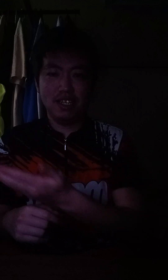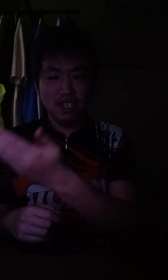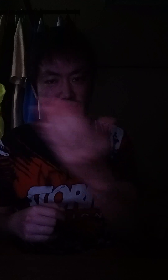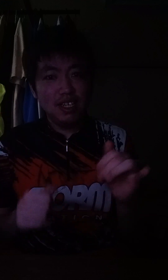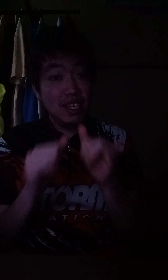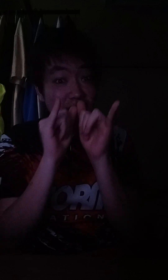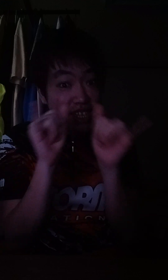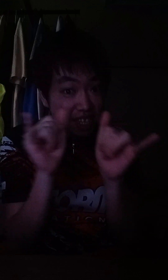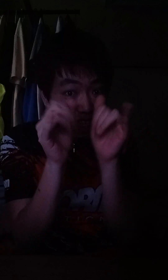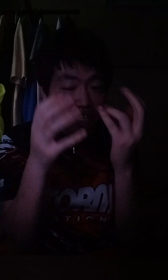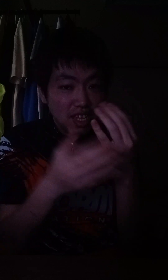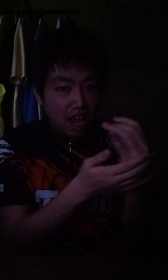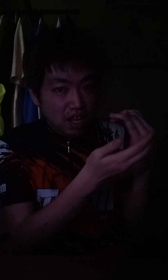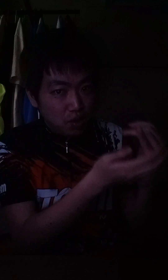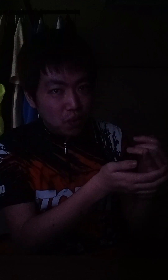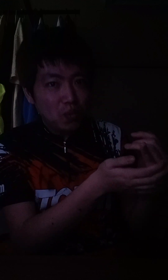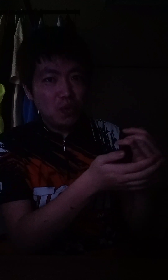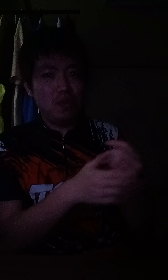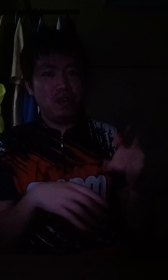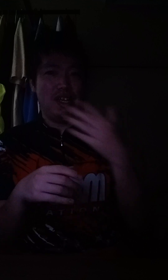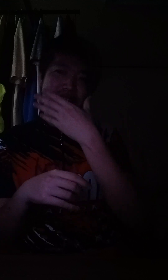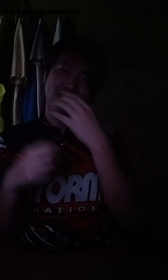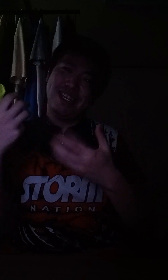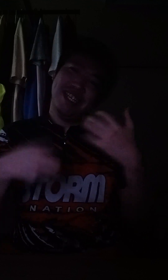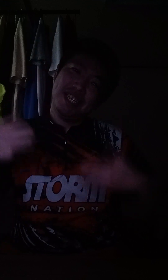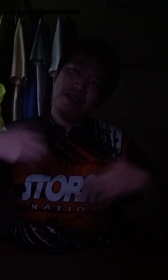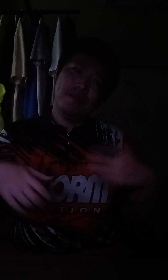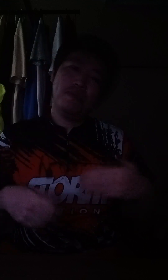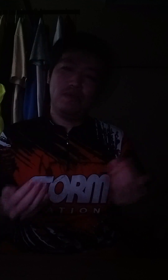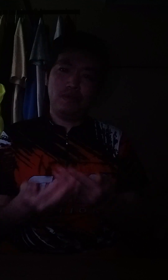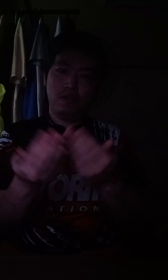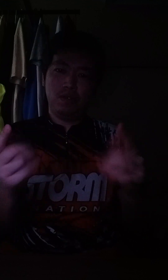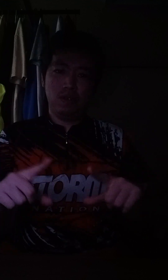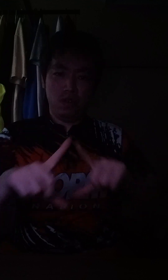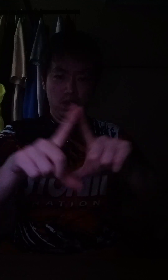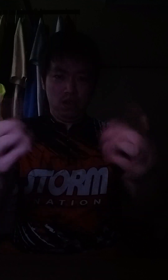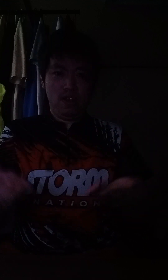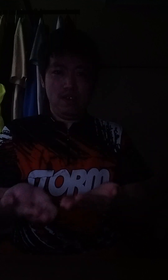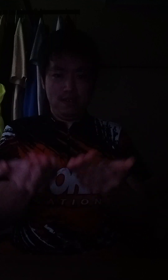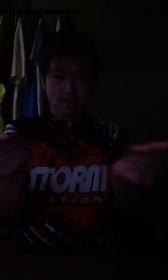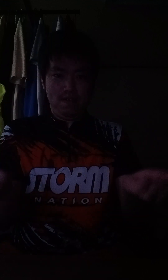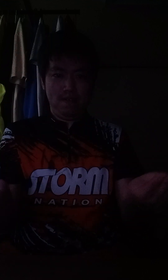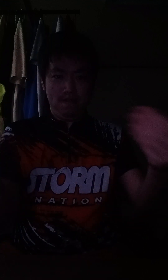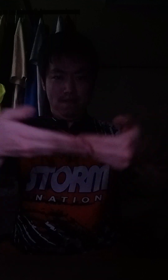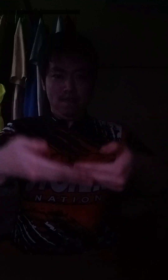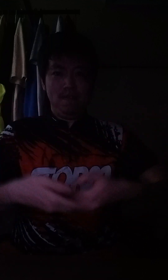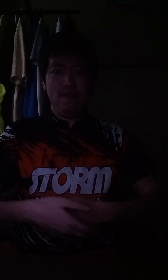승현이는 있는 자체로도 기쁨이고 선물이란다.